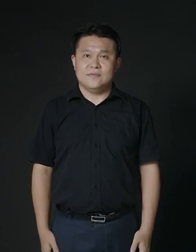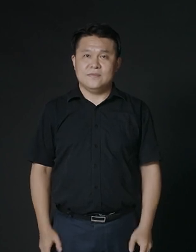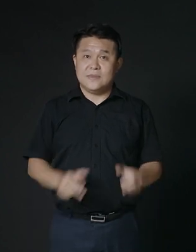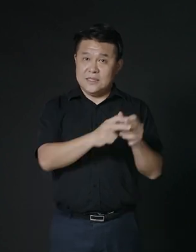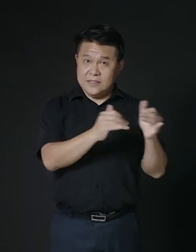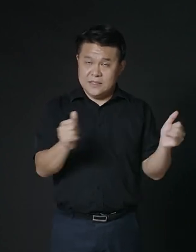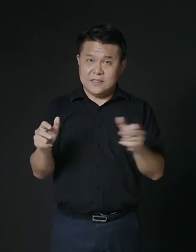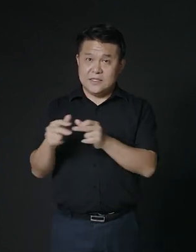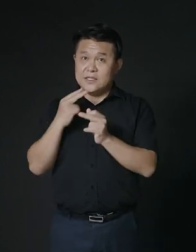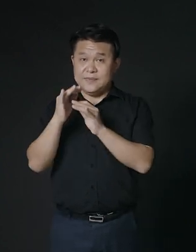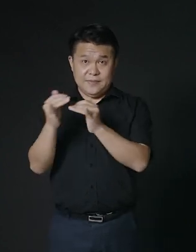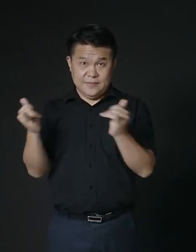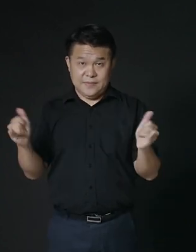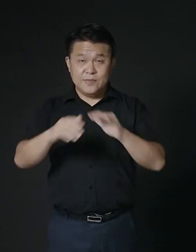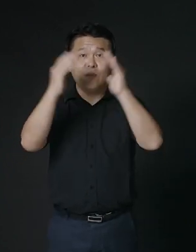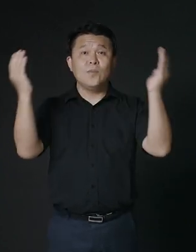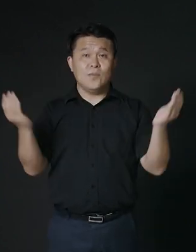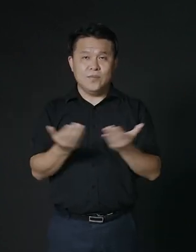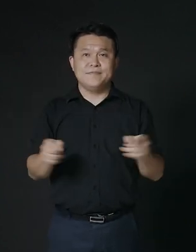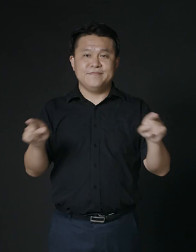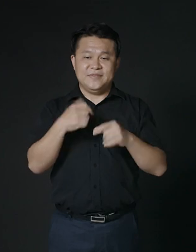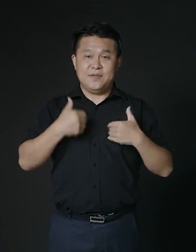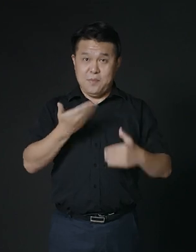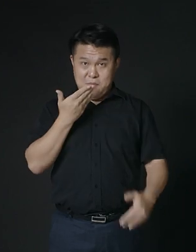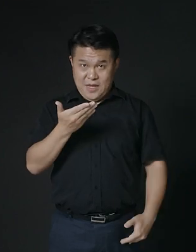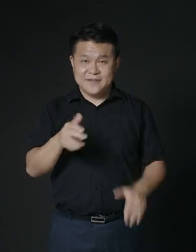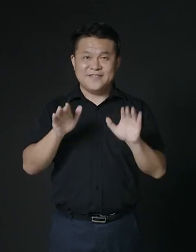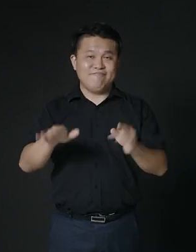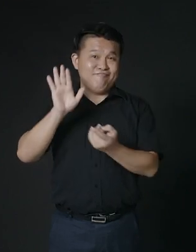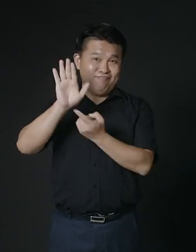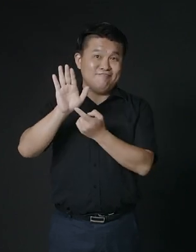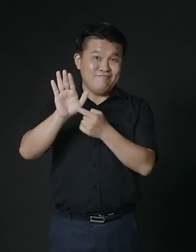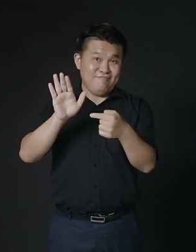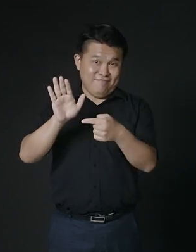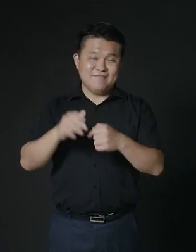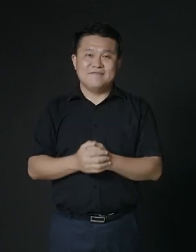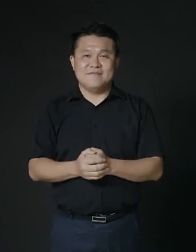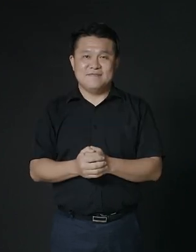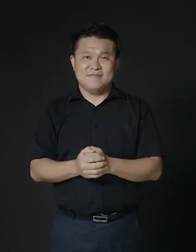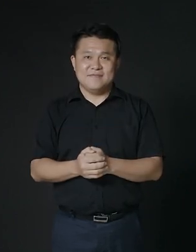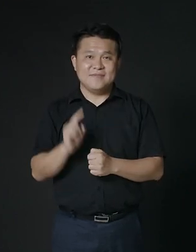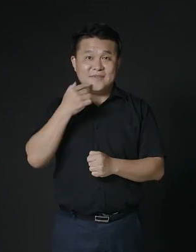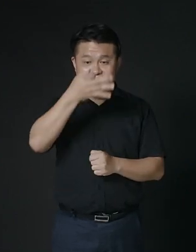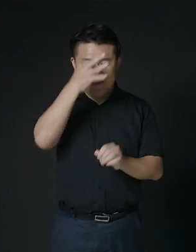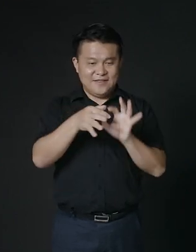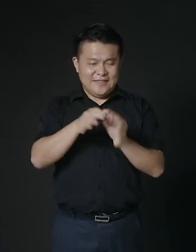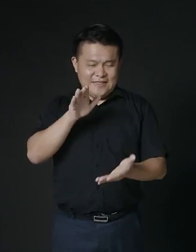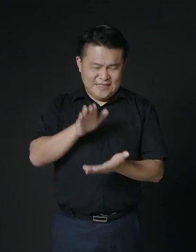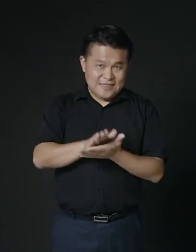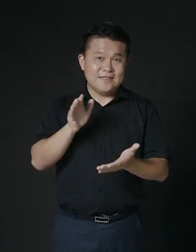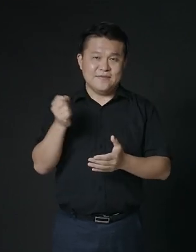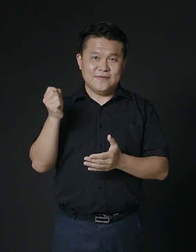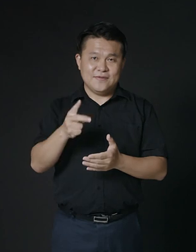장애인과 비장애인 모두가 함께 즐길 수 있는 이번 전시를 통해서 예술에 대한 열정과